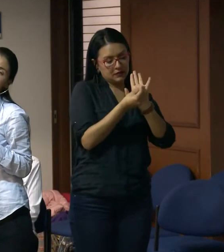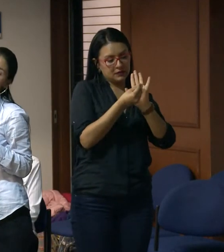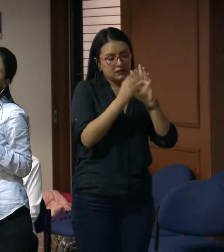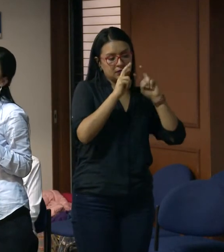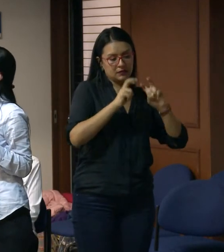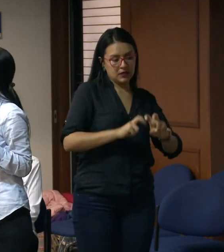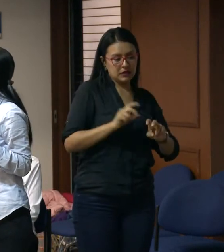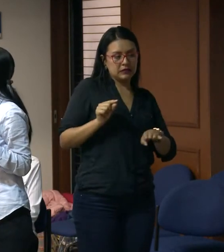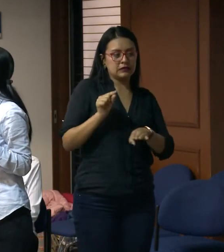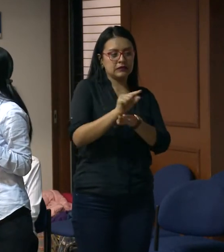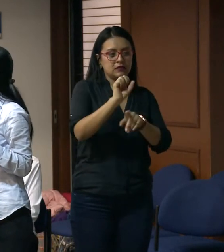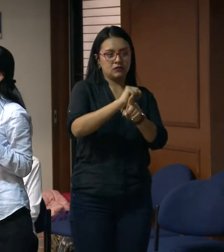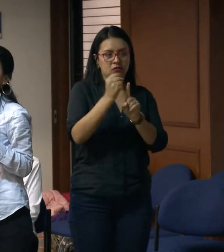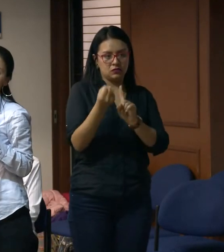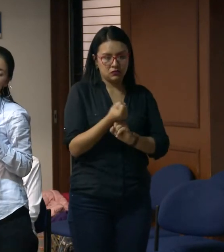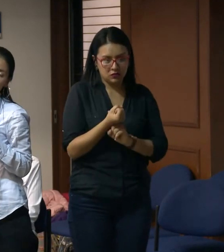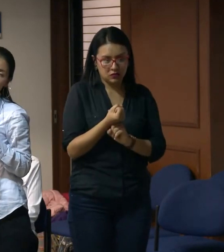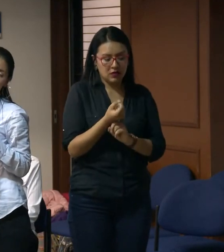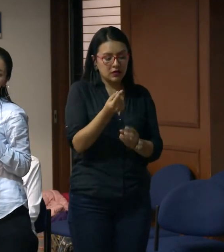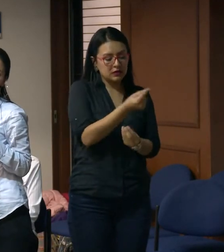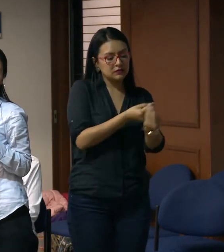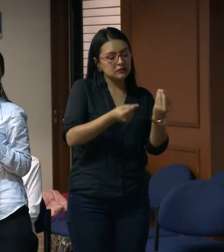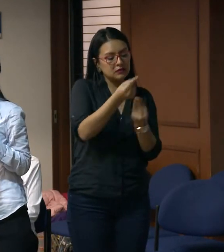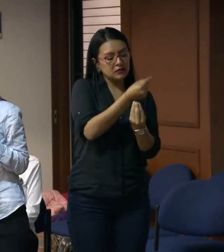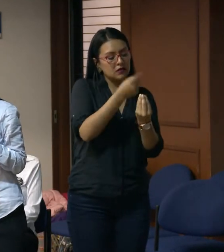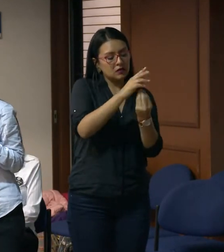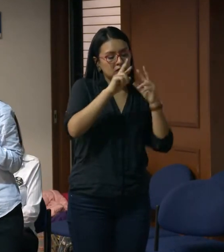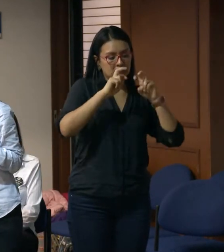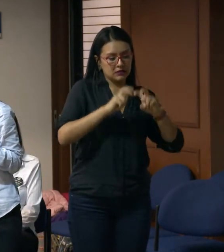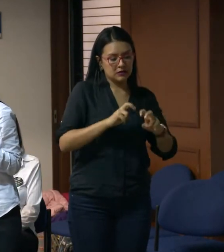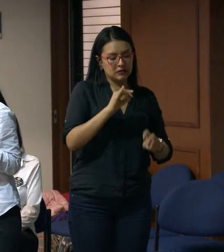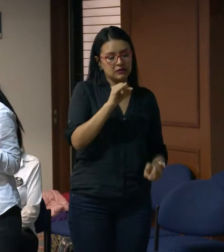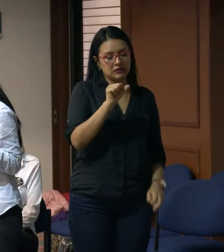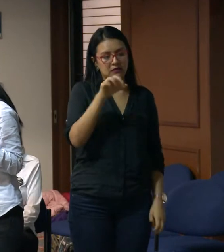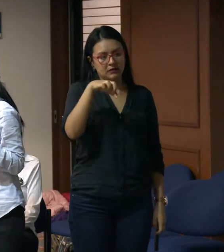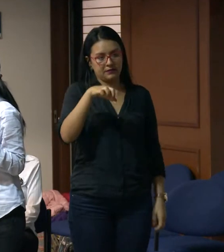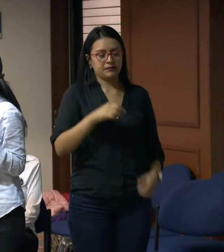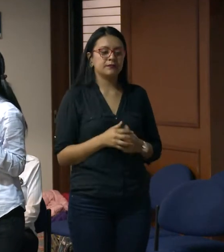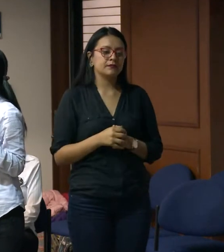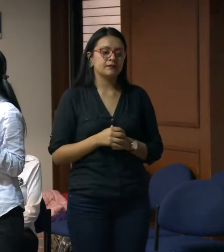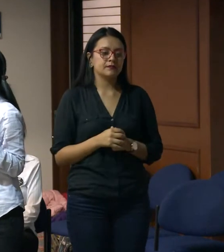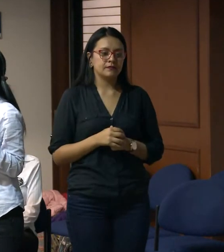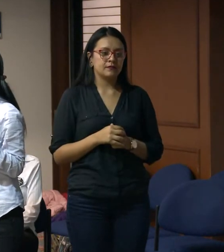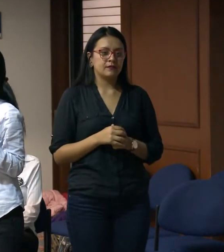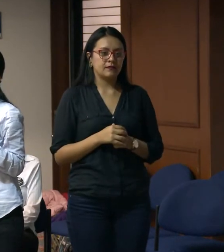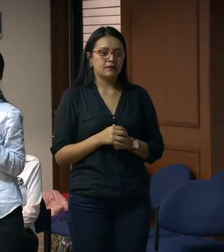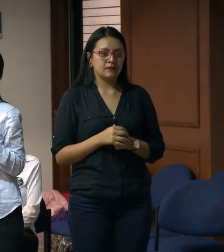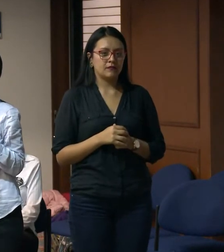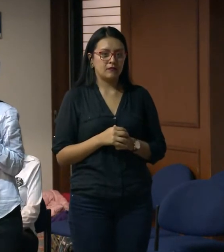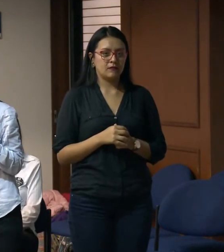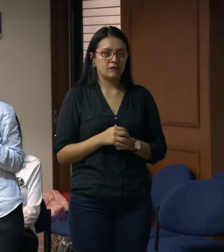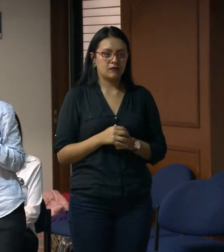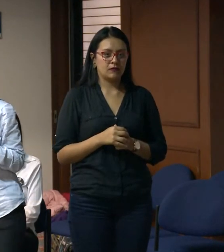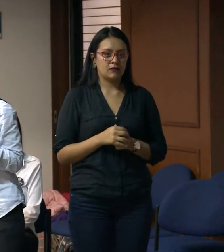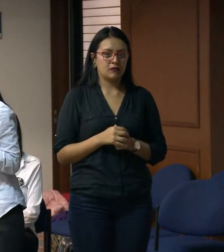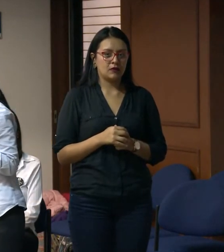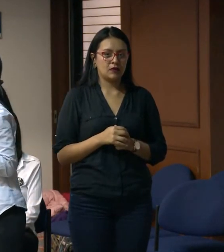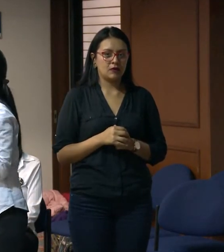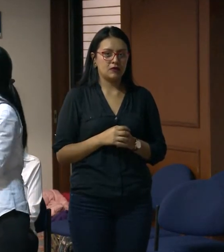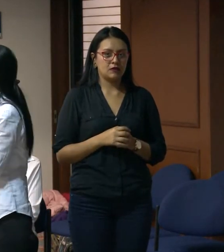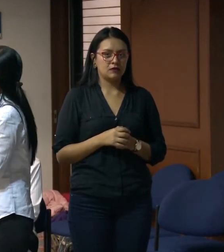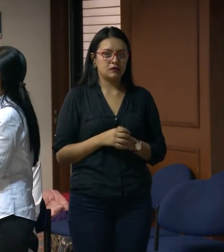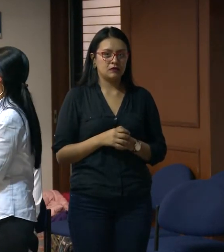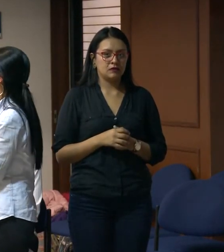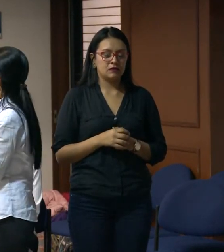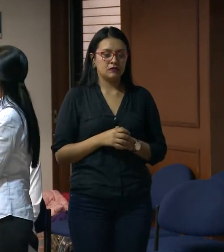investigativo, el crítico social, y desde el diseño de investigación, la investigación desde el diseño de investigación, la investigación-acción.